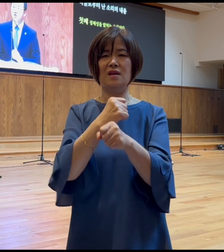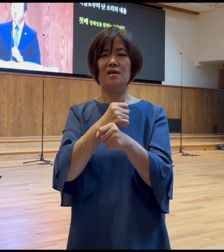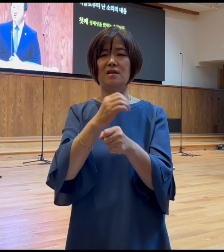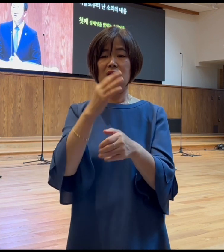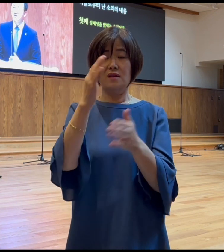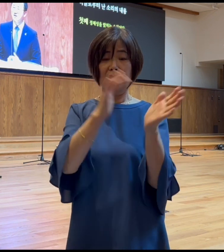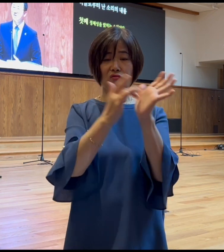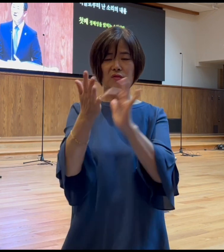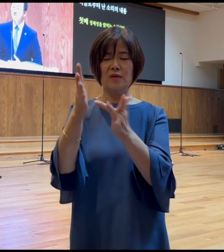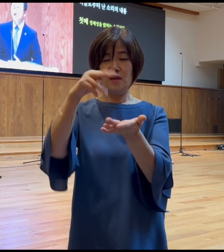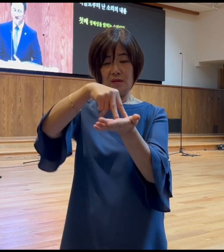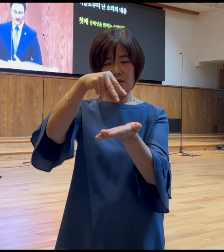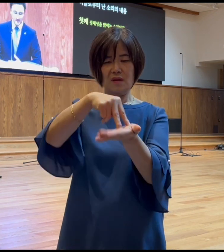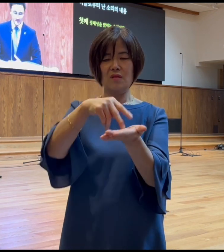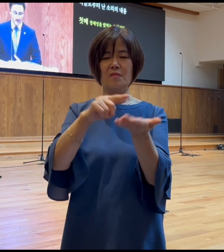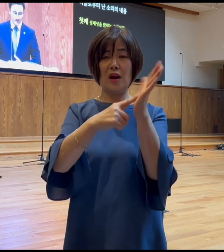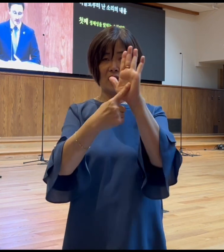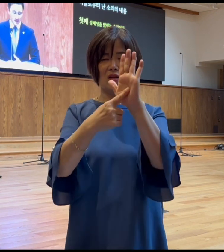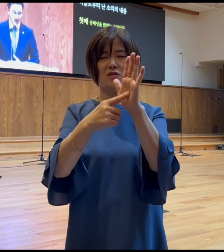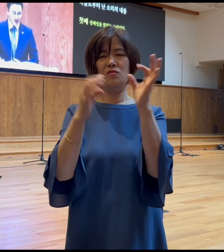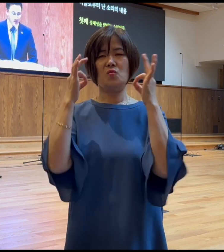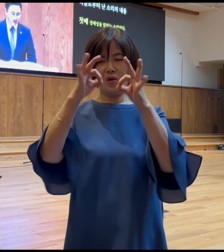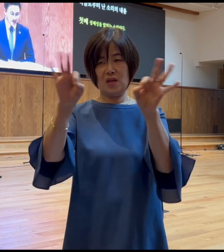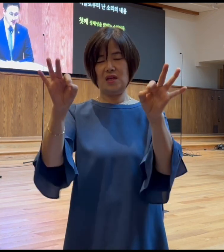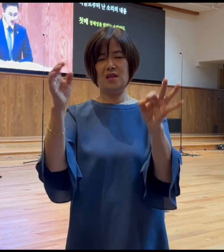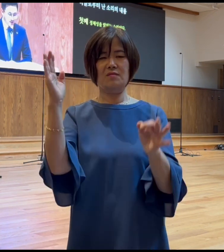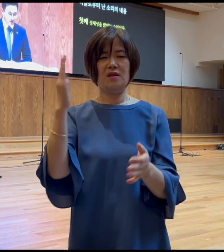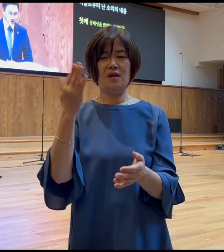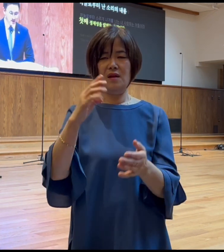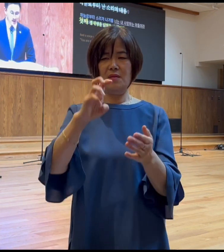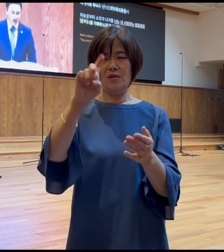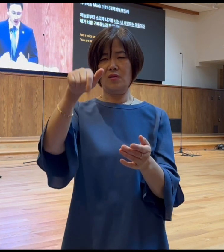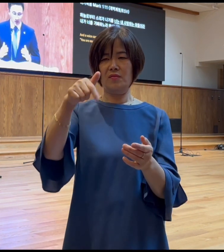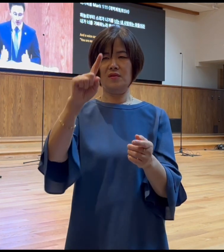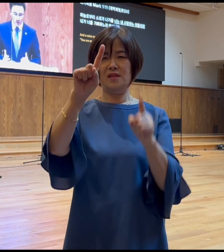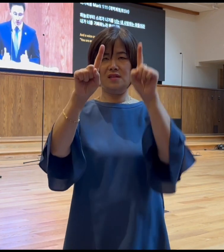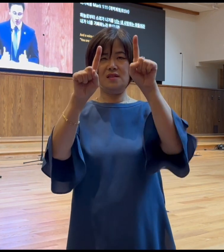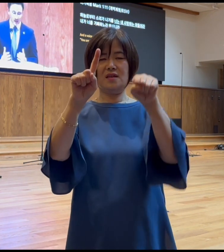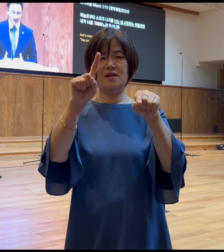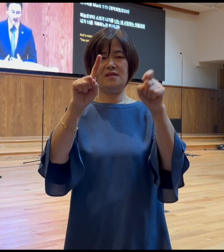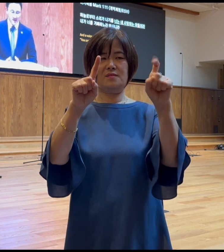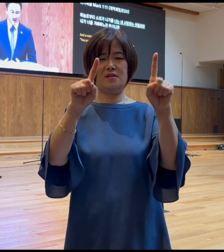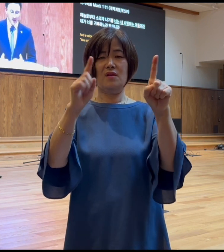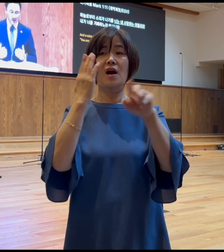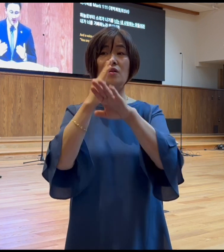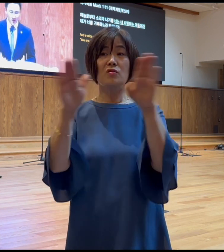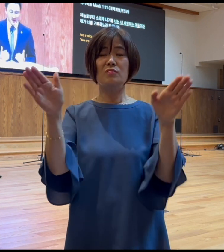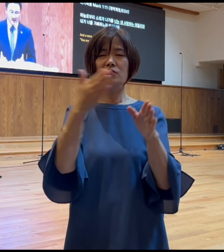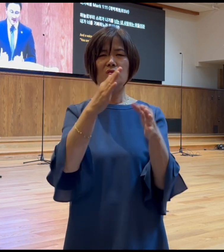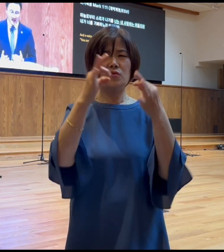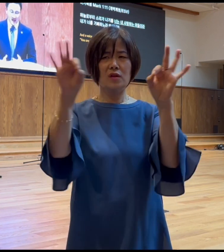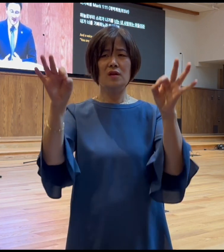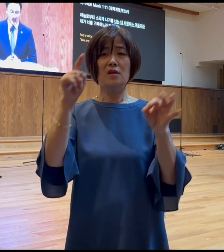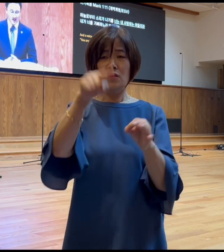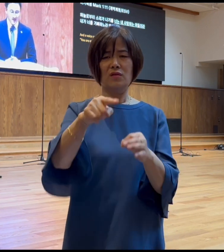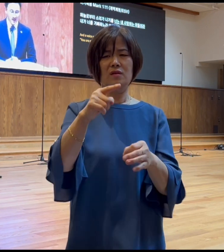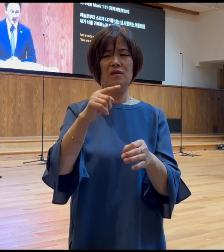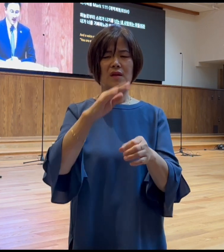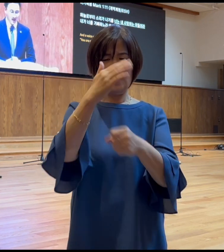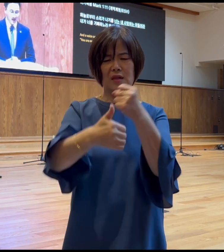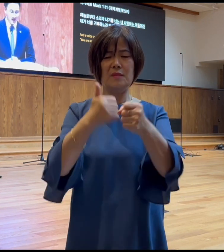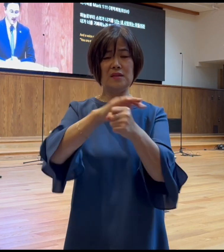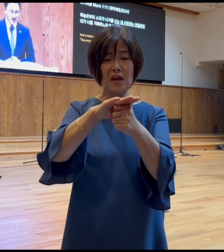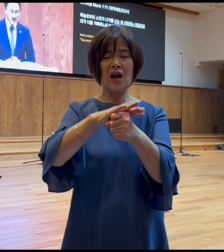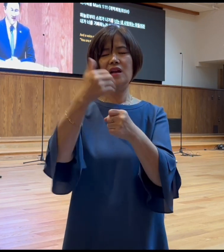밝히는 소리입니다. 마가복음 1장 11절, 하늘로부터 소리가 나기를 너는 내 사랑하는